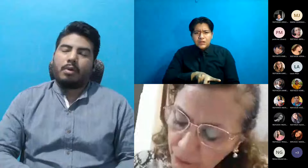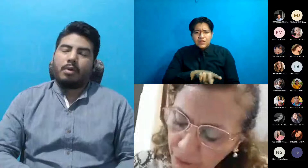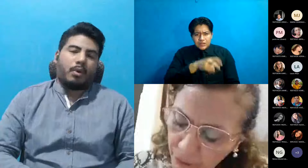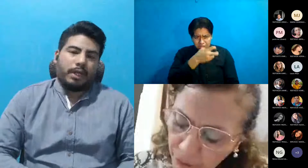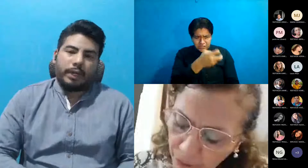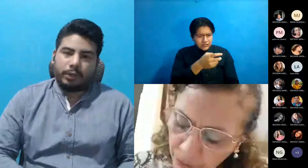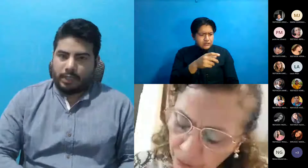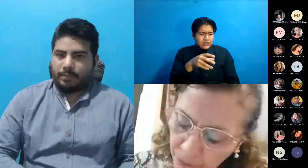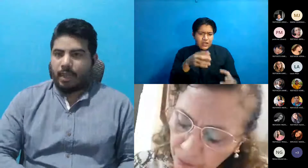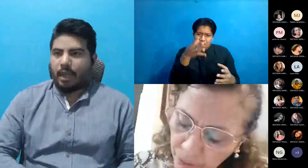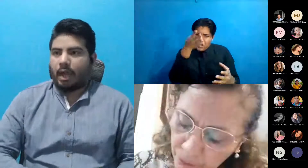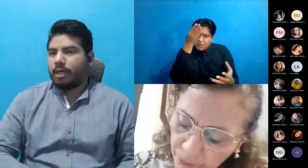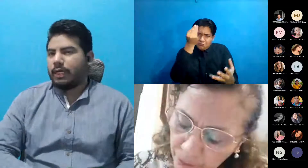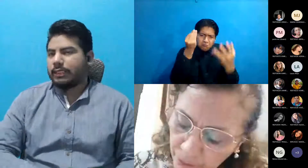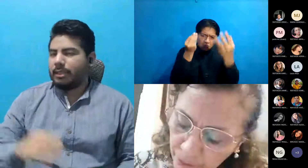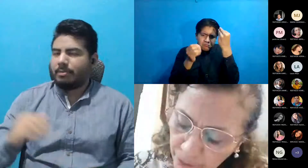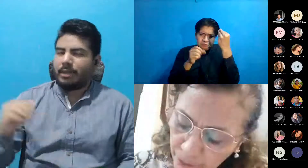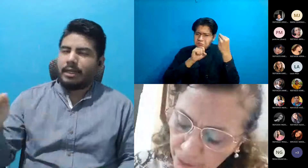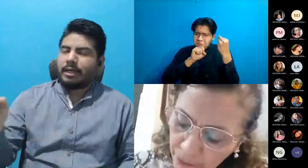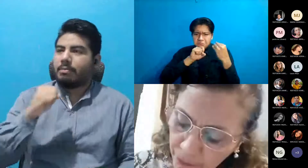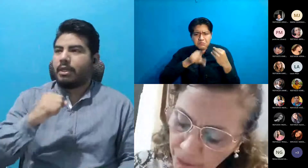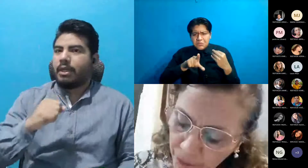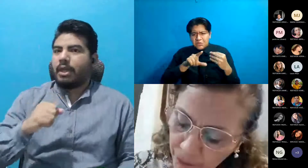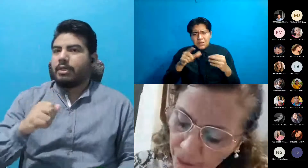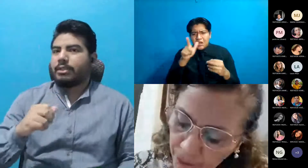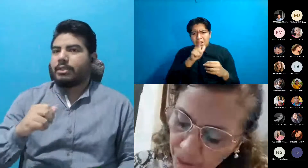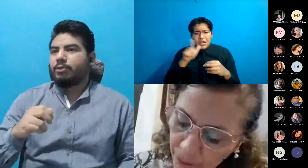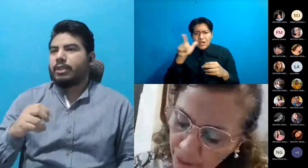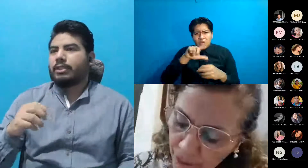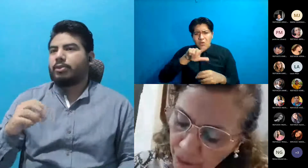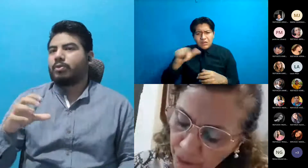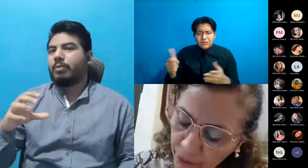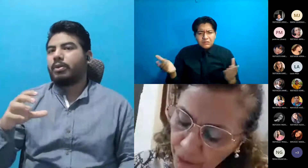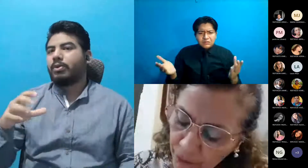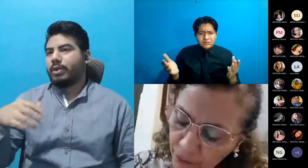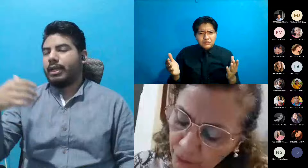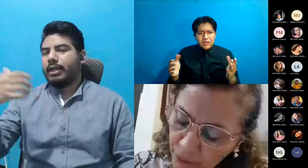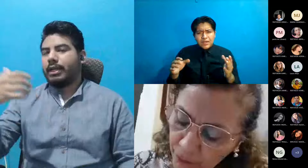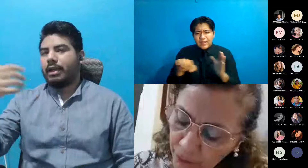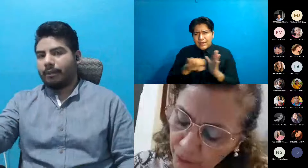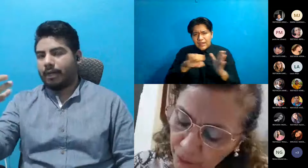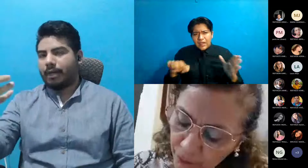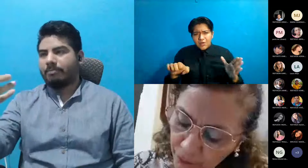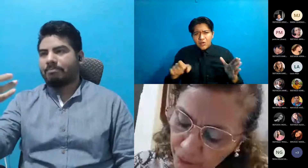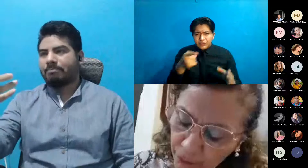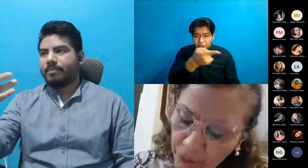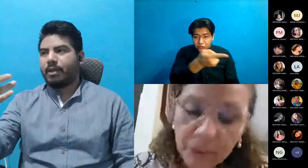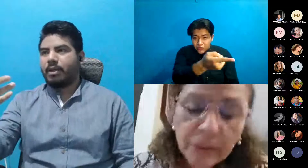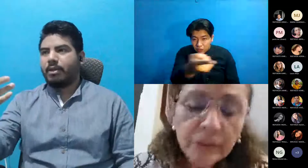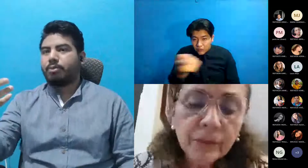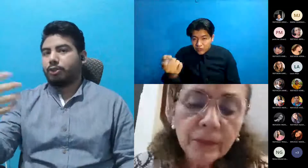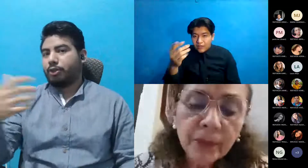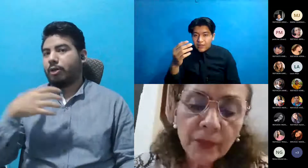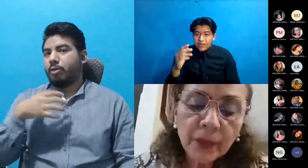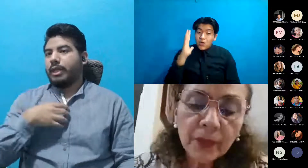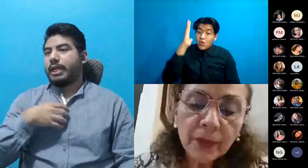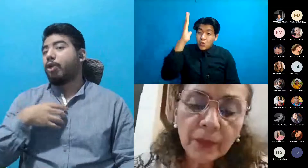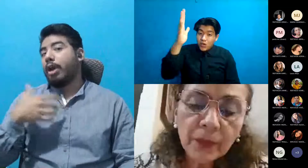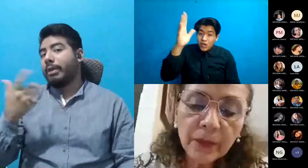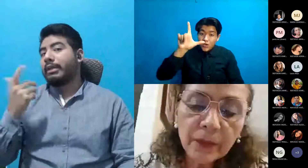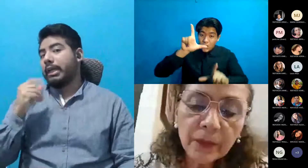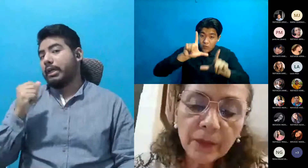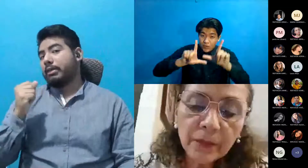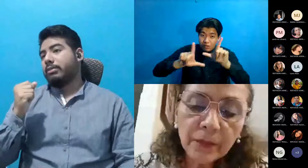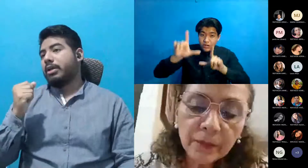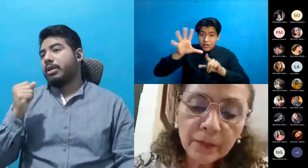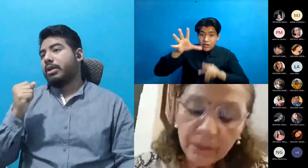aprenderla como cualquier otra. Ahora, así de manera rápida, si ustedes en su momento quieren aprenderla, pues yo recomendaría